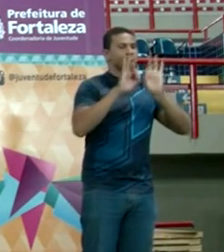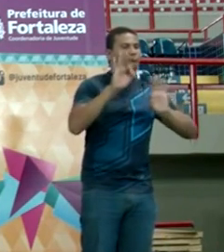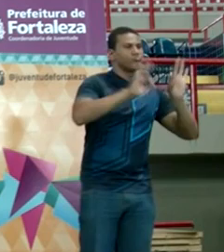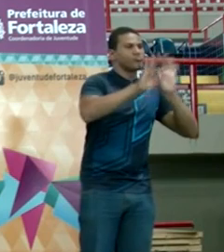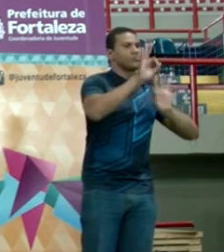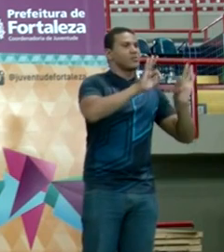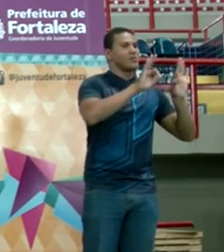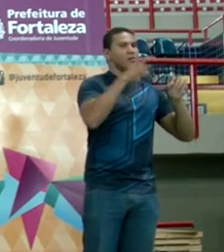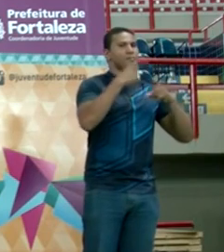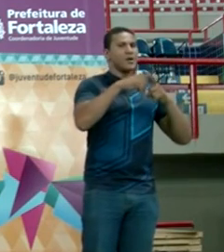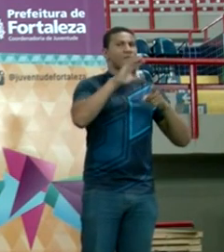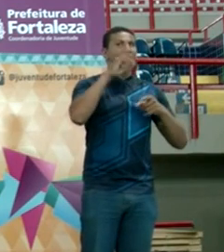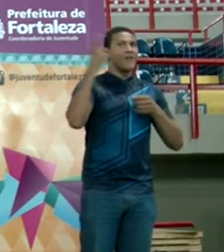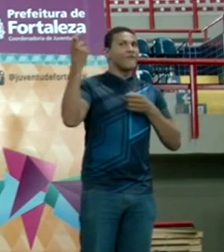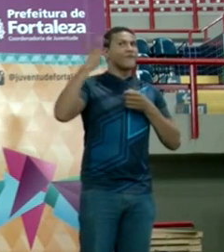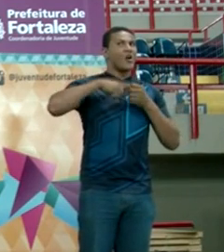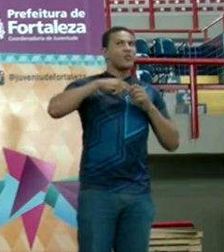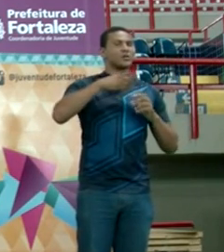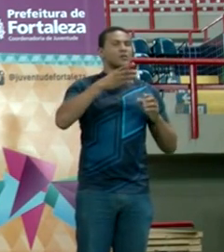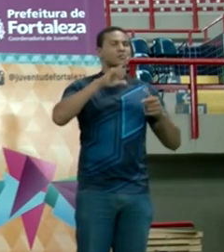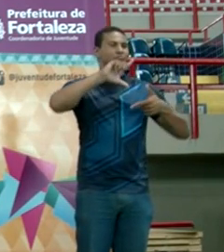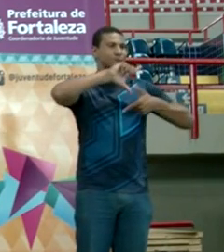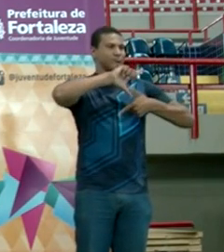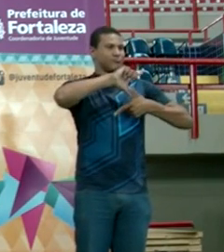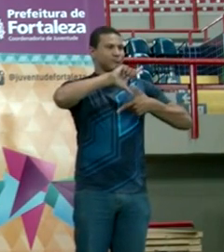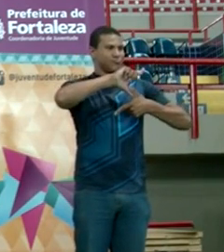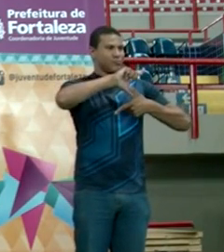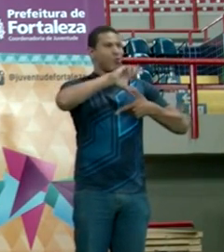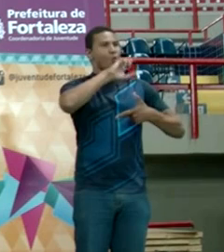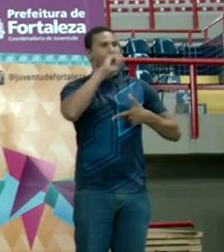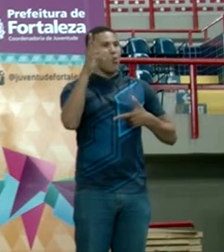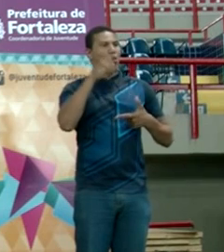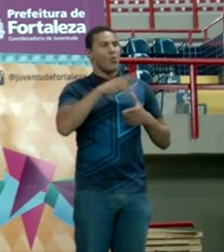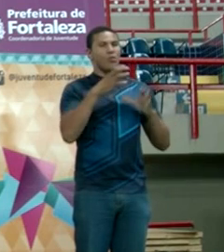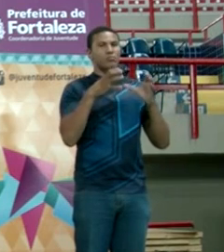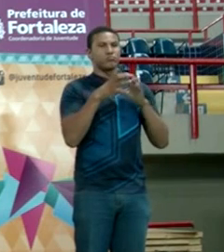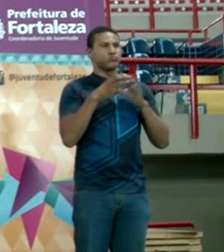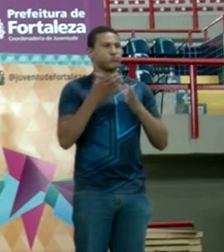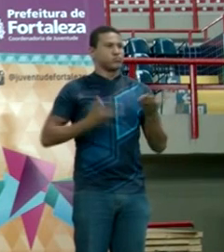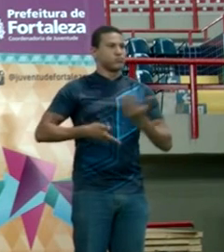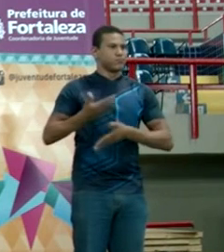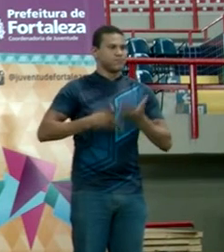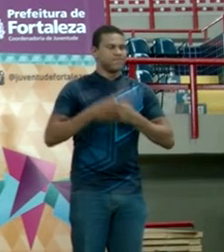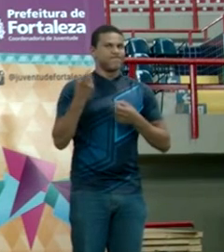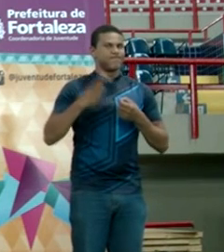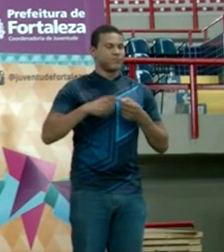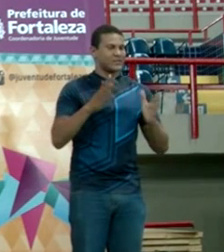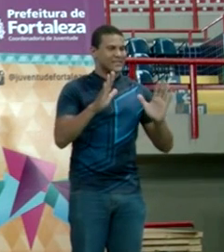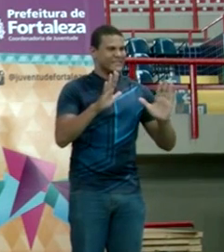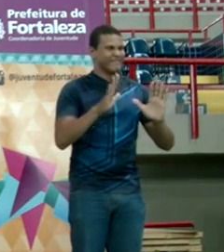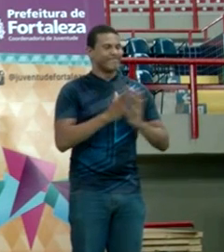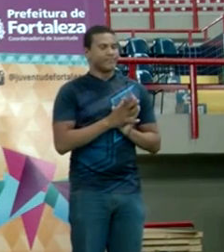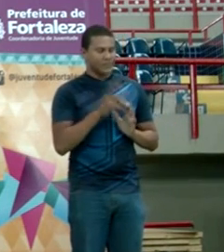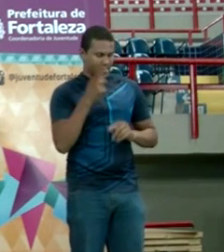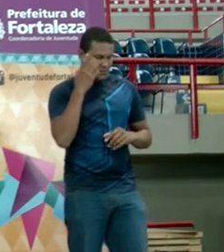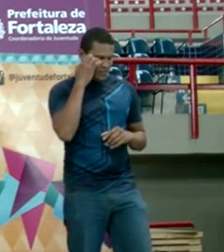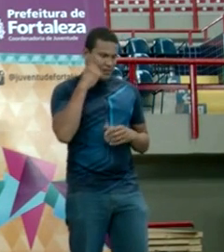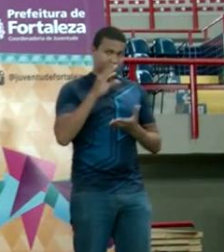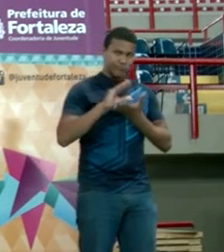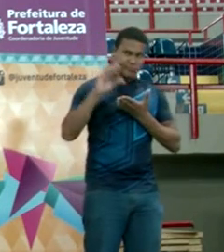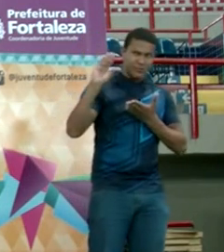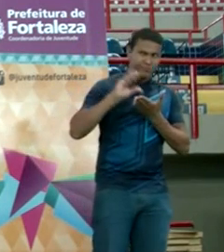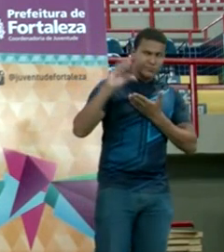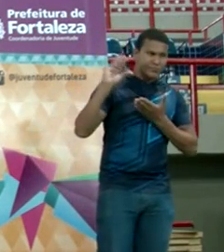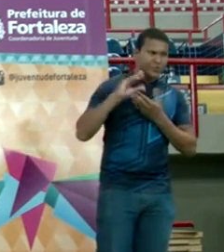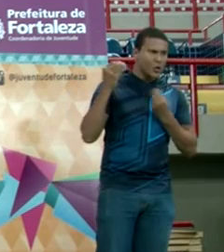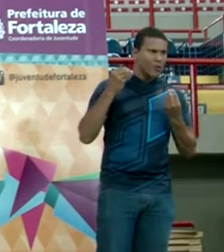nazifascismo voltasse, ou se o comunismo entrar. Então eles vão financiar economicamente a Europa. Quem receber dinheiro dos Estados